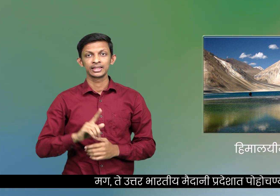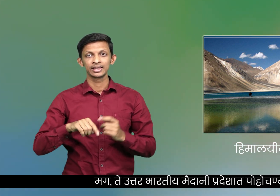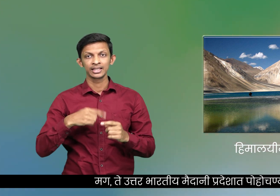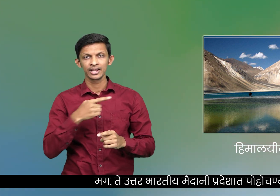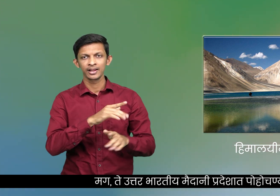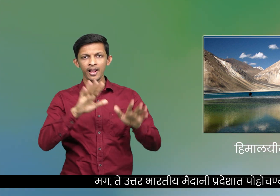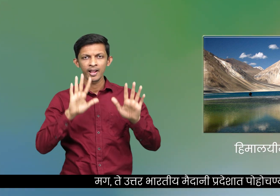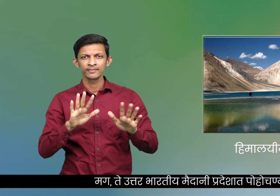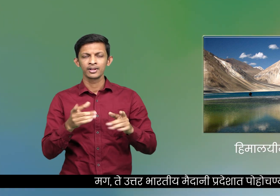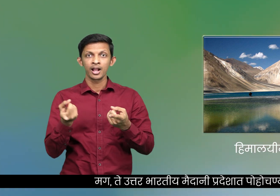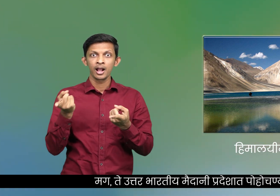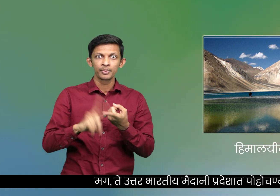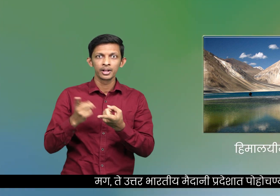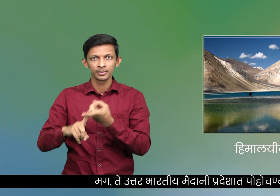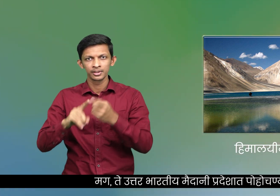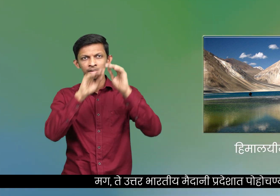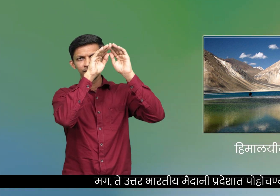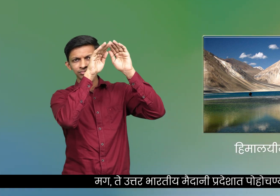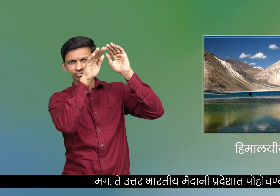मग ते उत्तर भारतीय मैदानी प्रदेशात पोहोचण्यासाठी